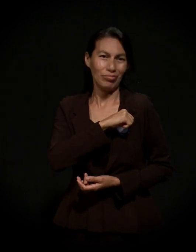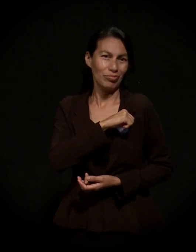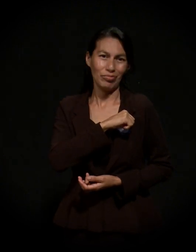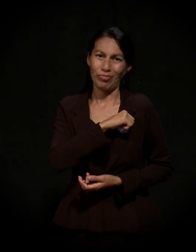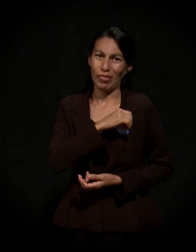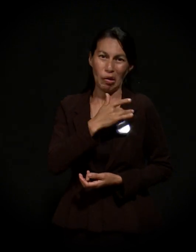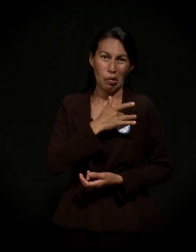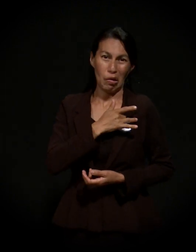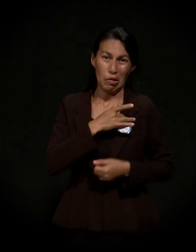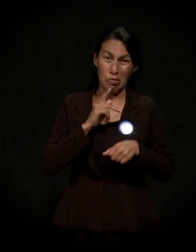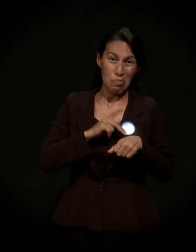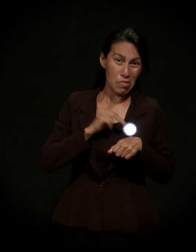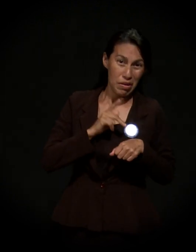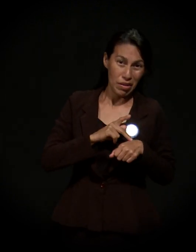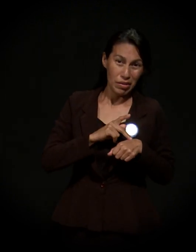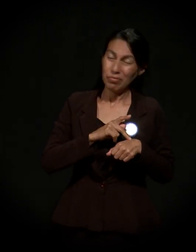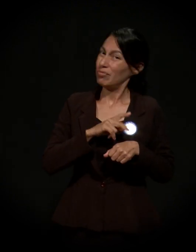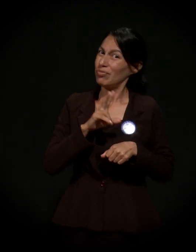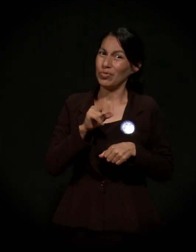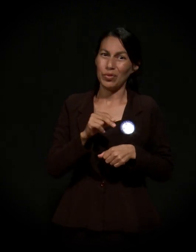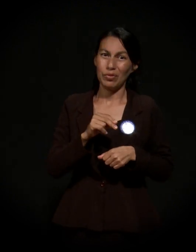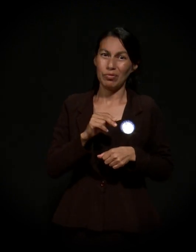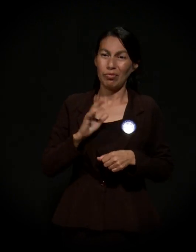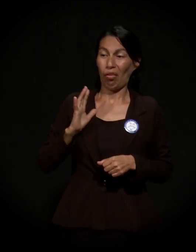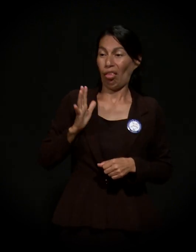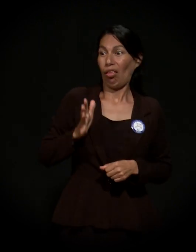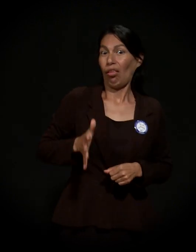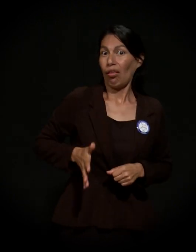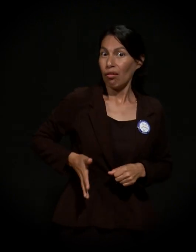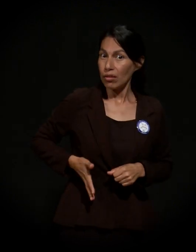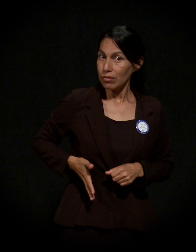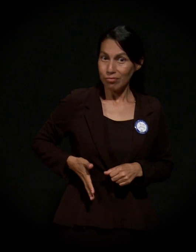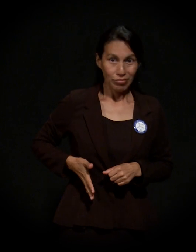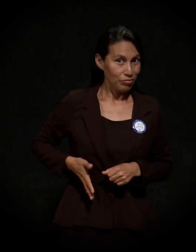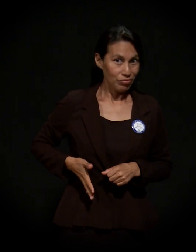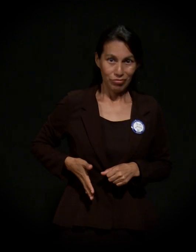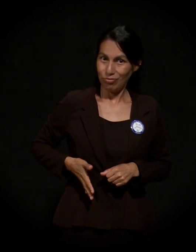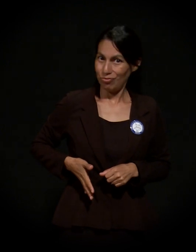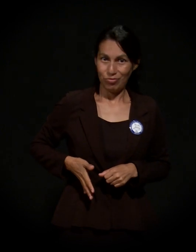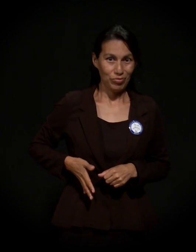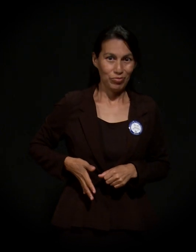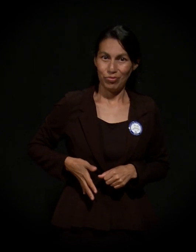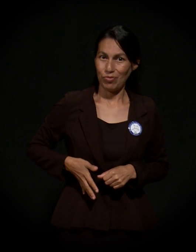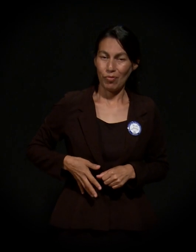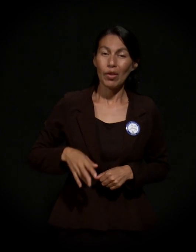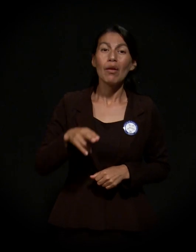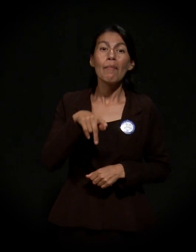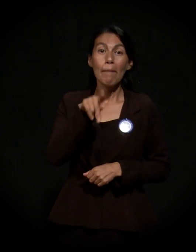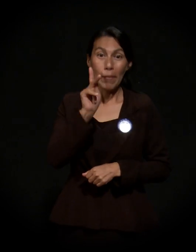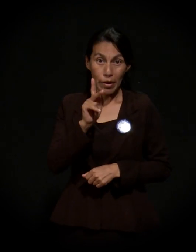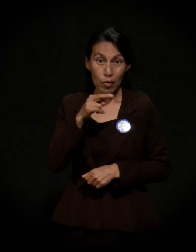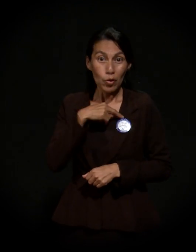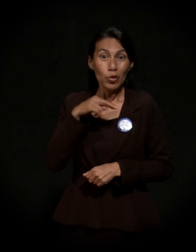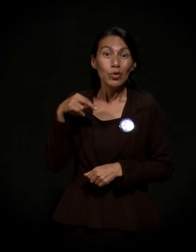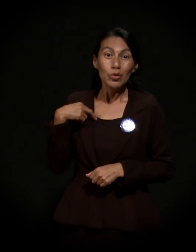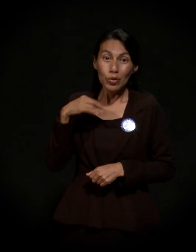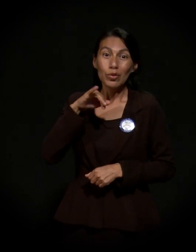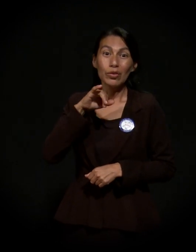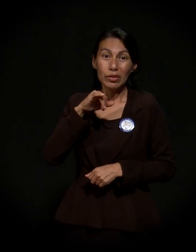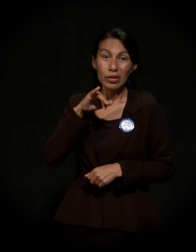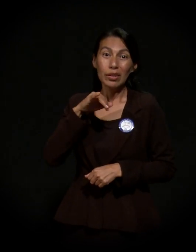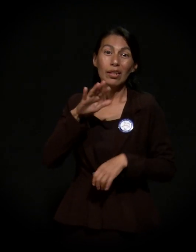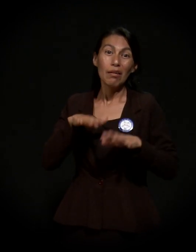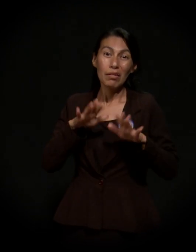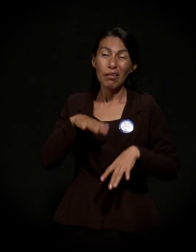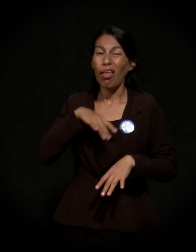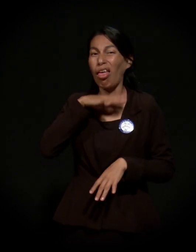Definitivamente orgulloso no lo es. El problema es que nosotros somos sordos, distraídos, duros